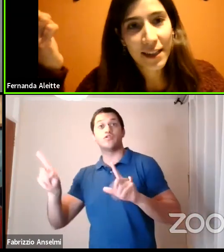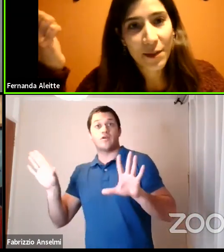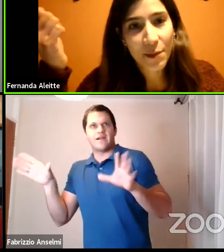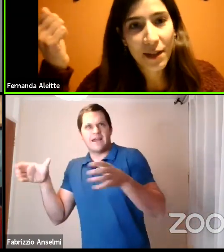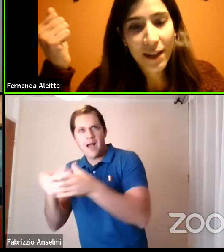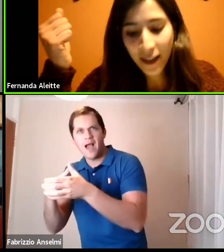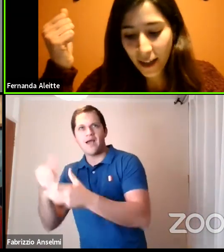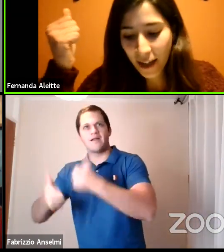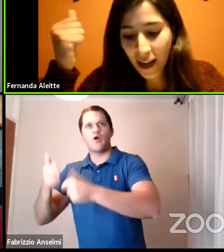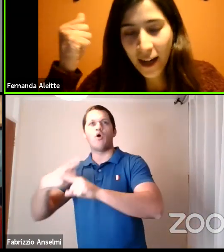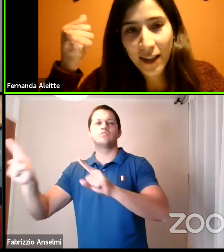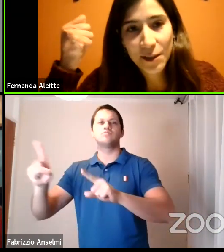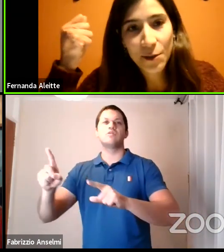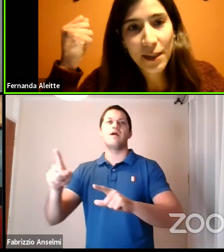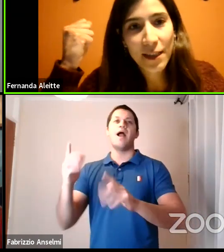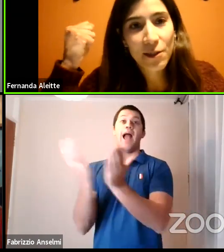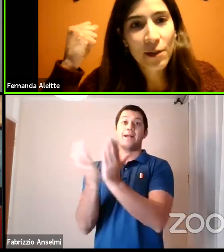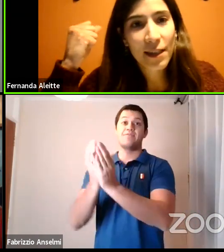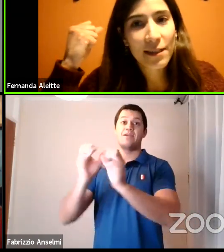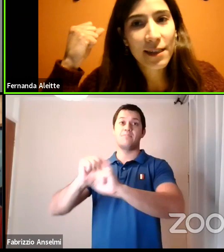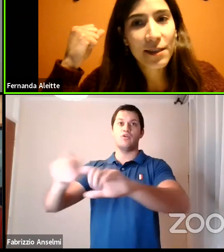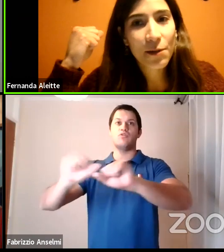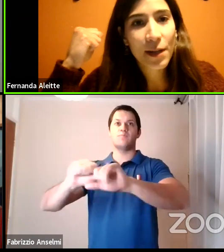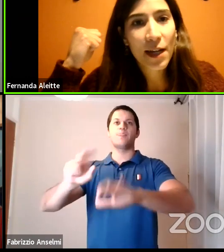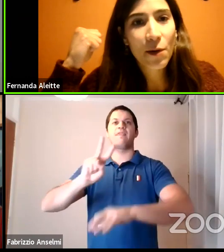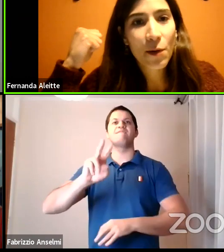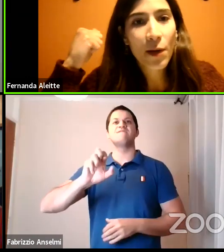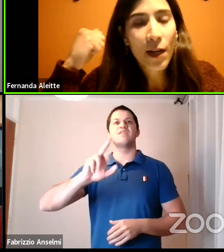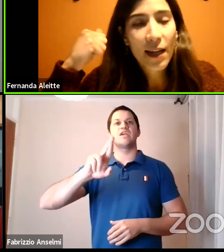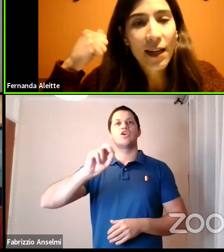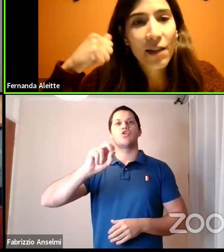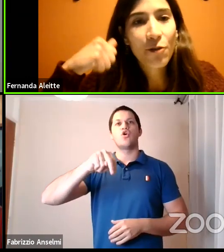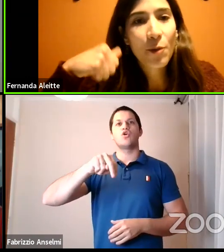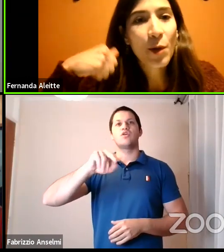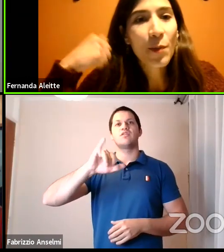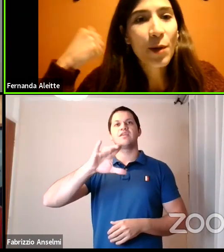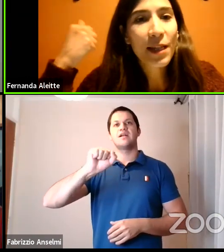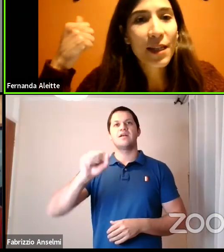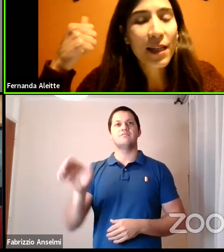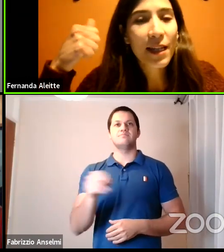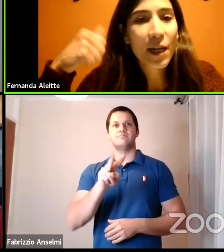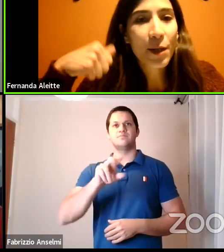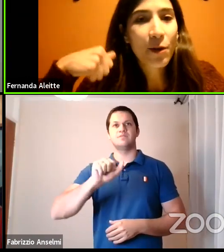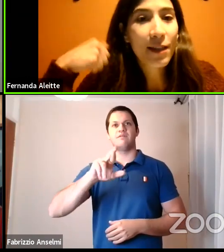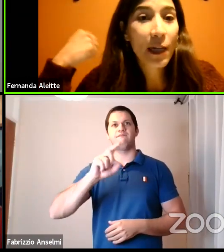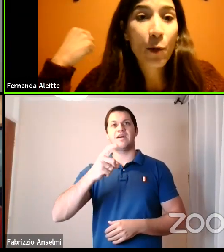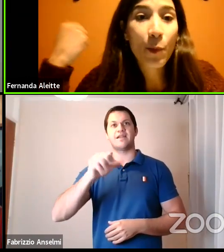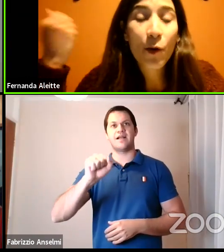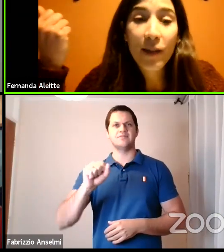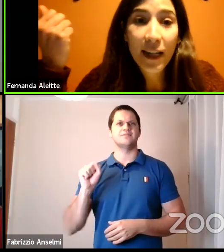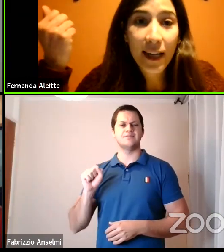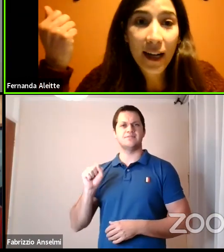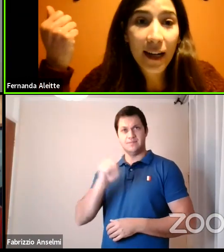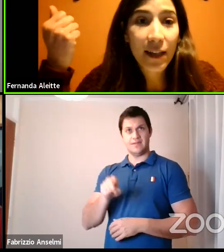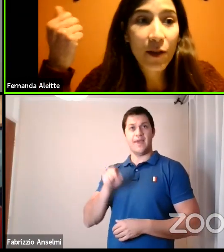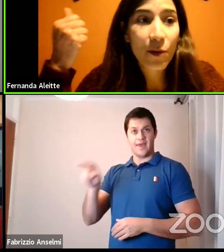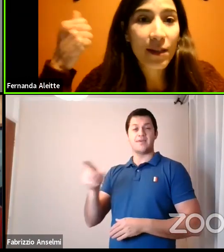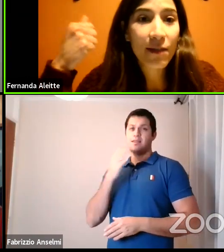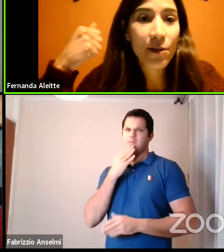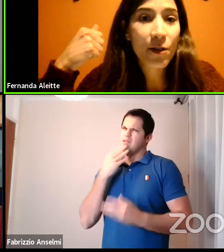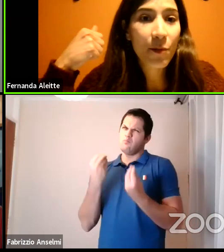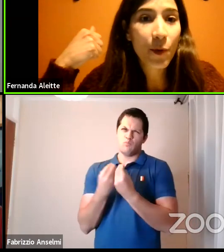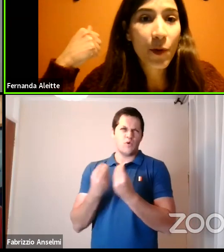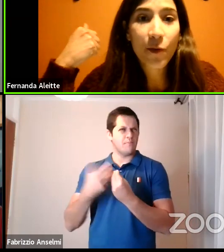Verónica Vargas también. Ella ha sido una kinesióloga que se ha desarrollado de forma muy importante en aspectos de salud pública, ha